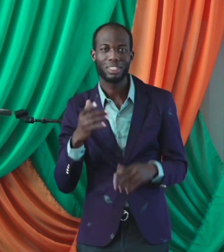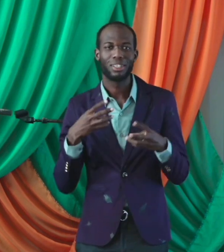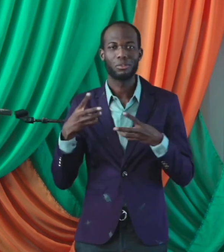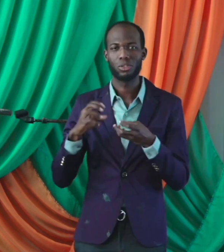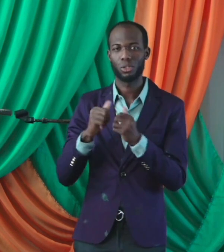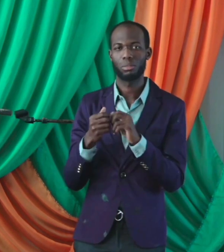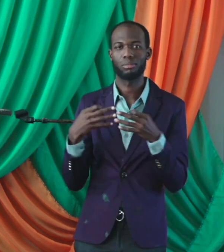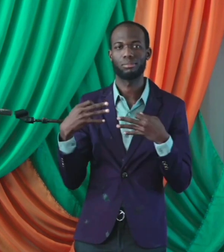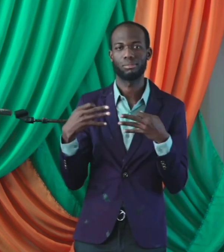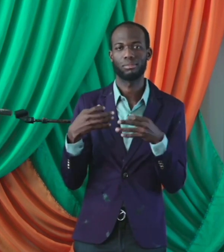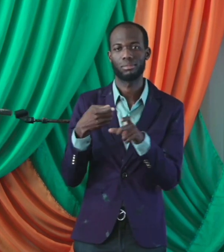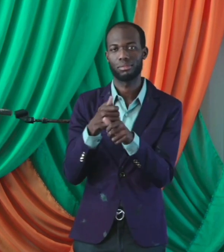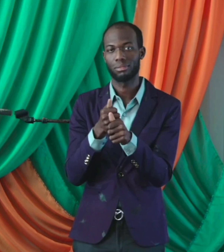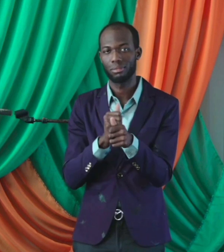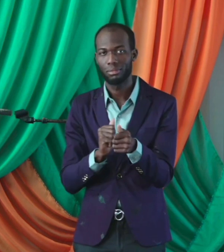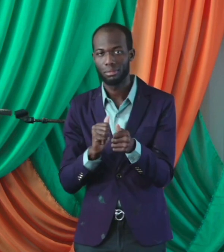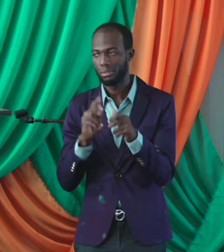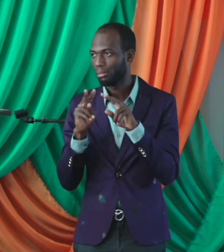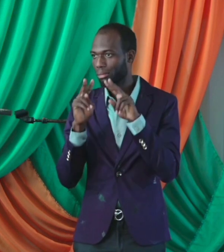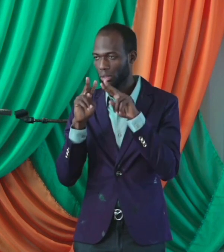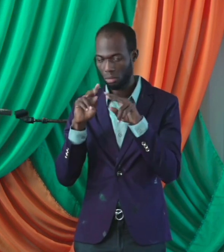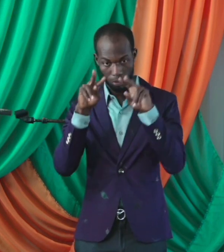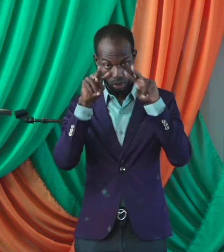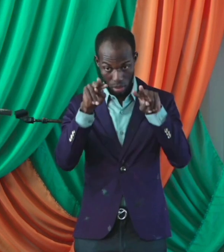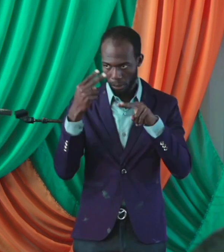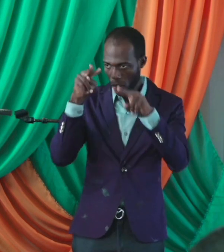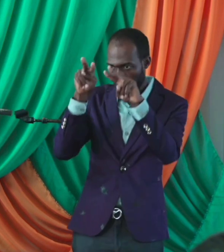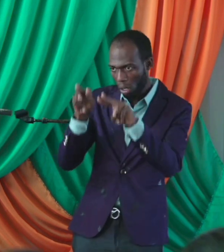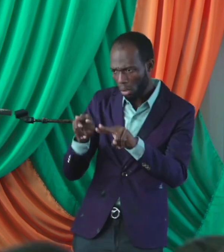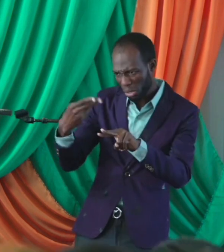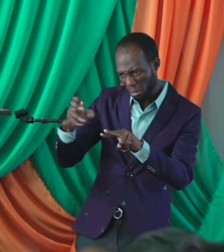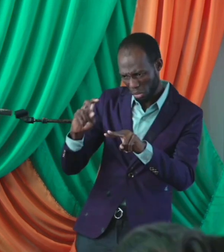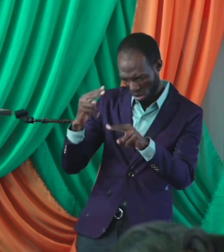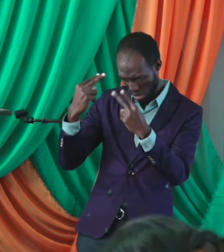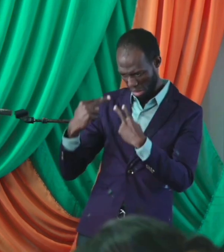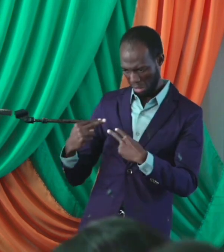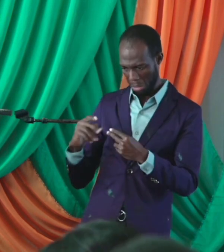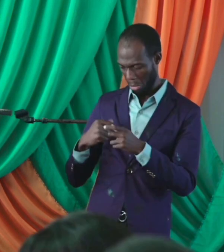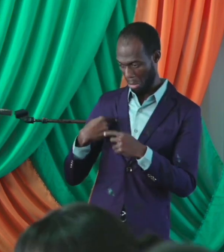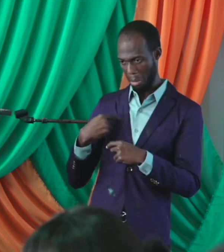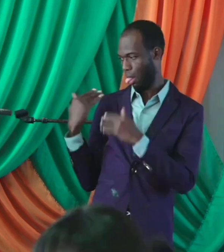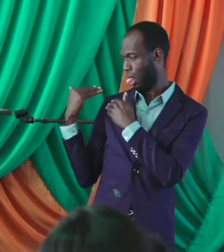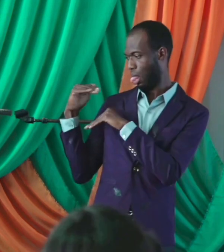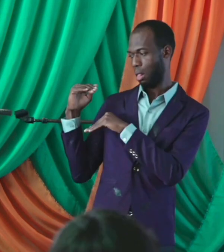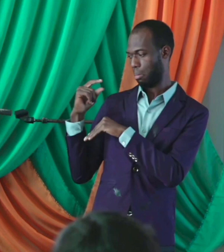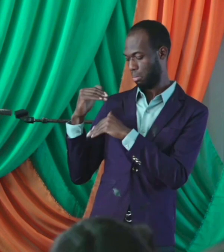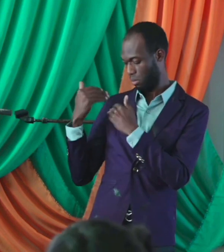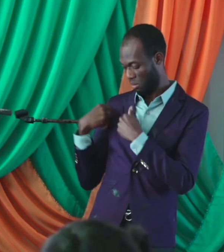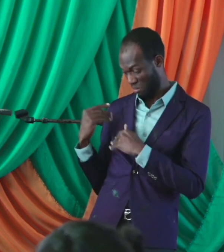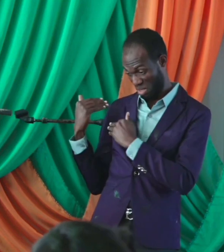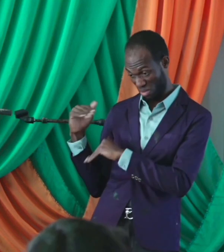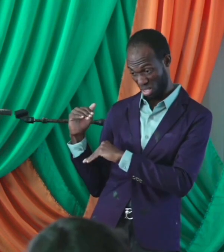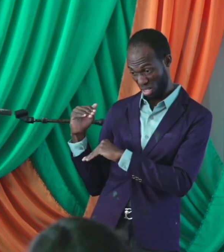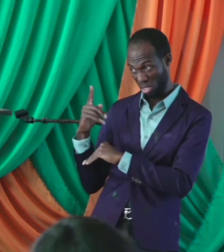son façon pour m'inviter, nous, garder handicap, nous, non pas pour une limitation qui n'a même dans le